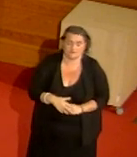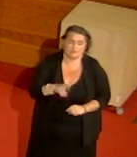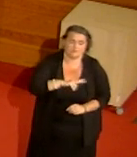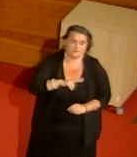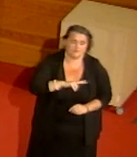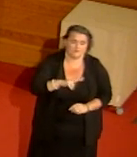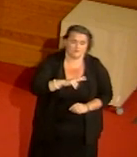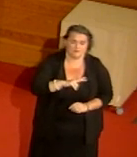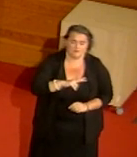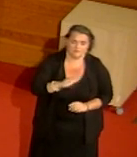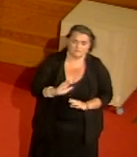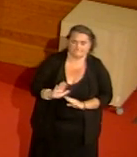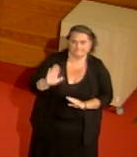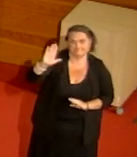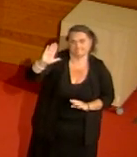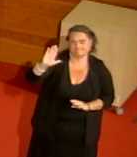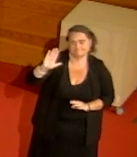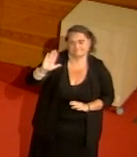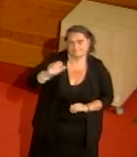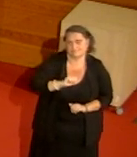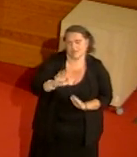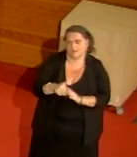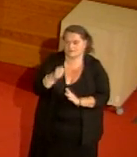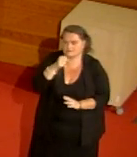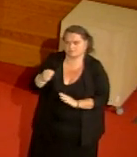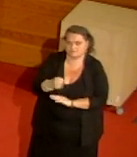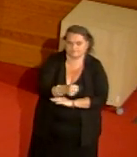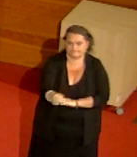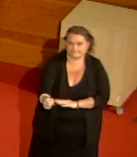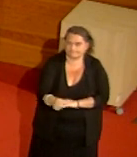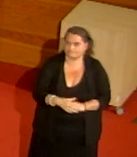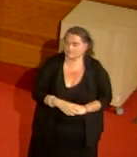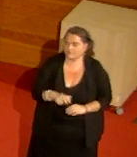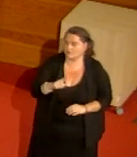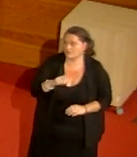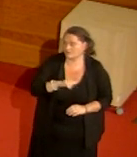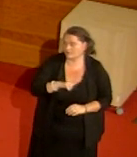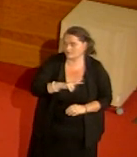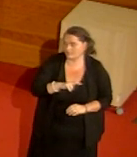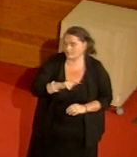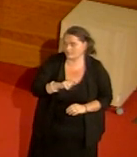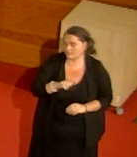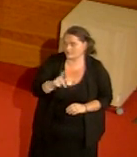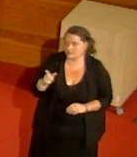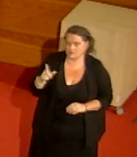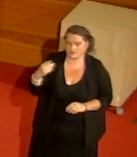eskatu tanda eta mikrofon I arte Rem